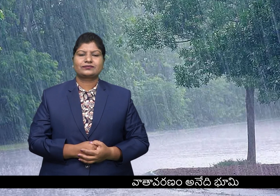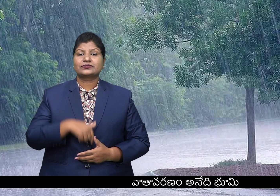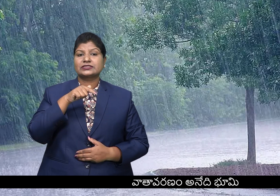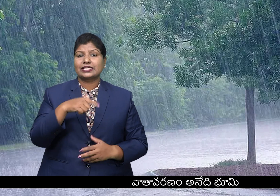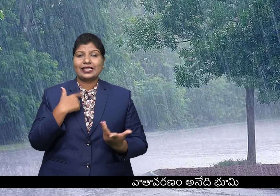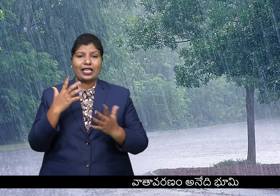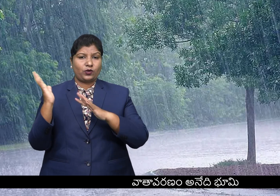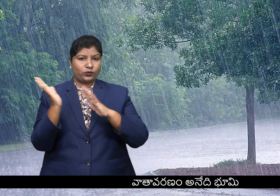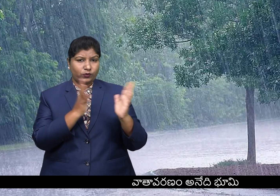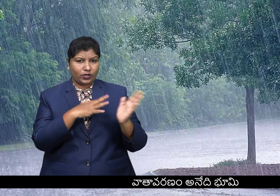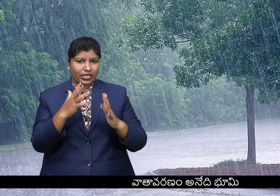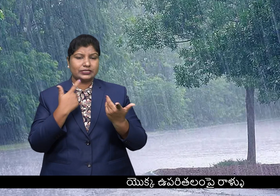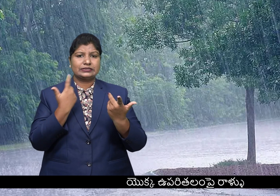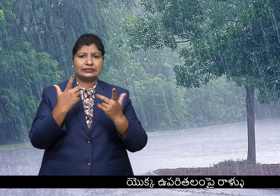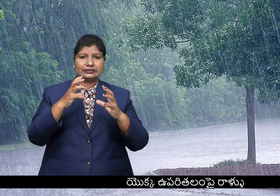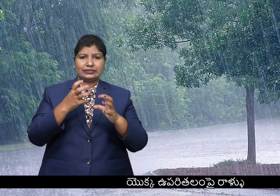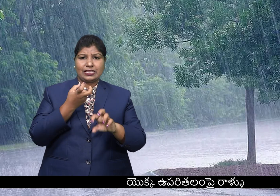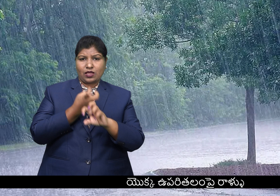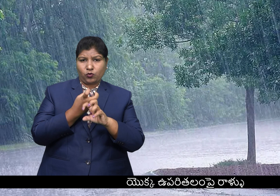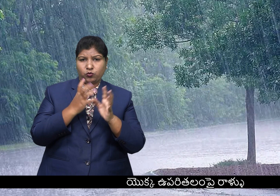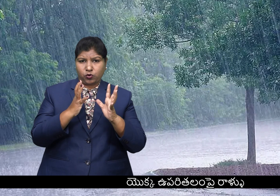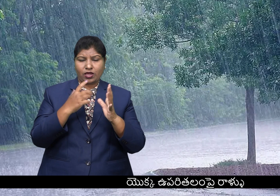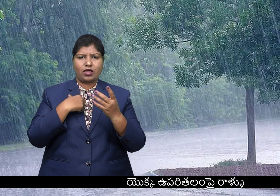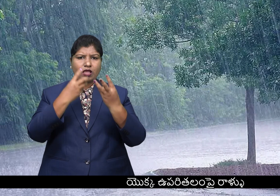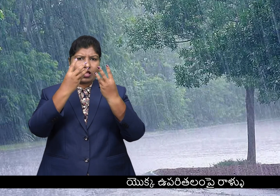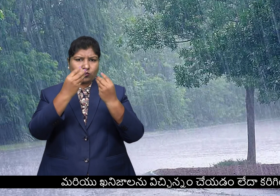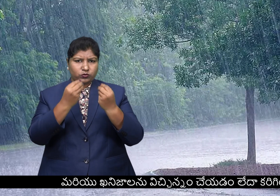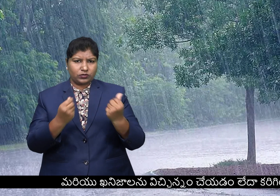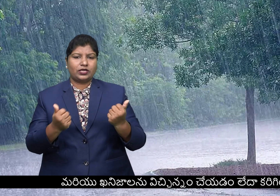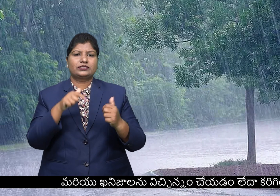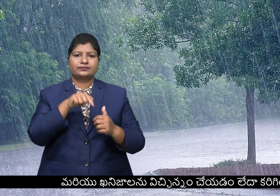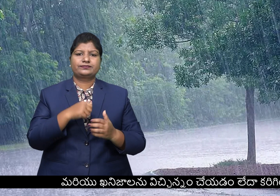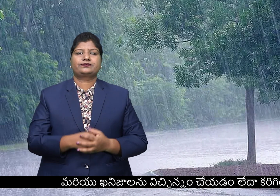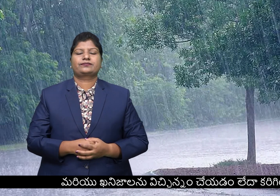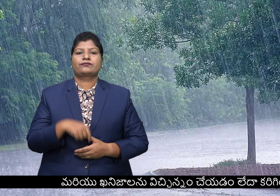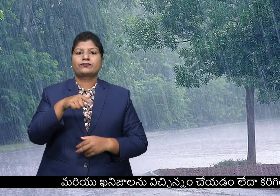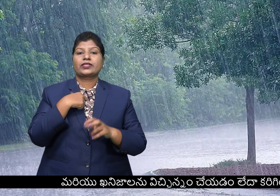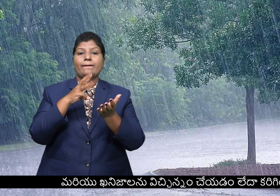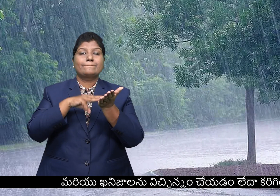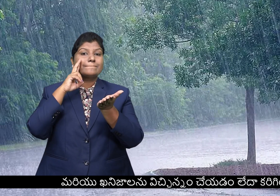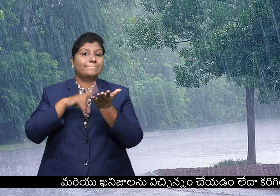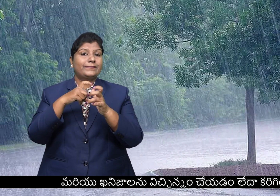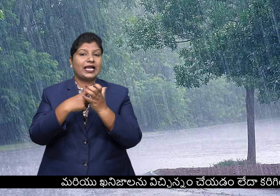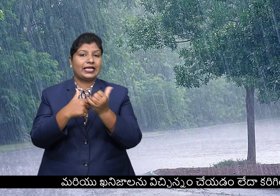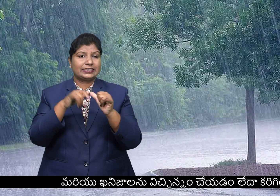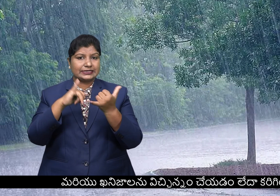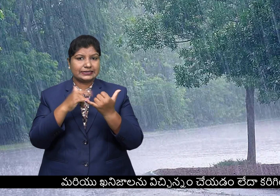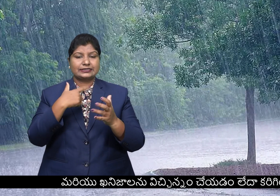వాతావరణం అనేది భూమి యొక్క ఉపరితలంపై రాళ్ళు మరియు ఖనిజాలను విచ్ఛిన్నం చేయడం